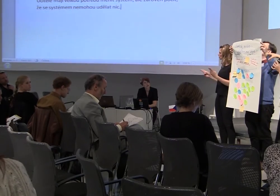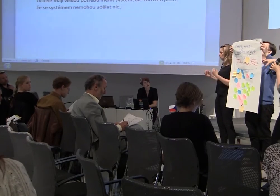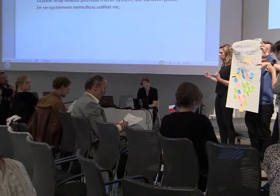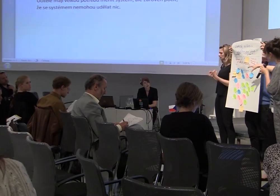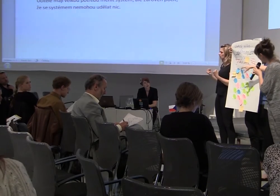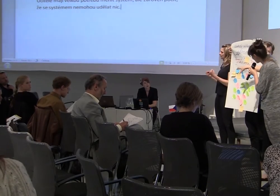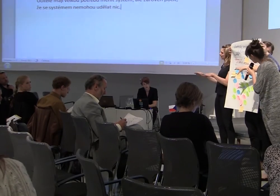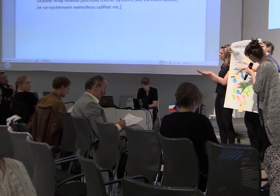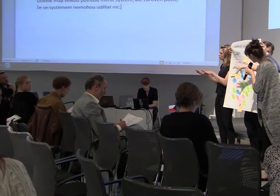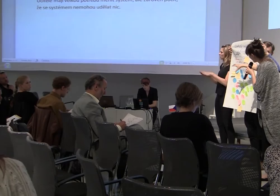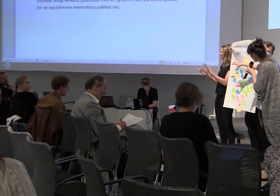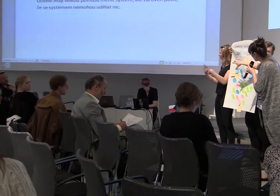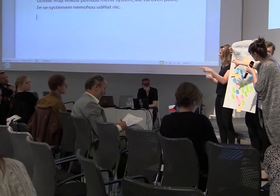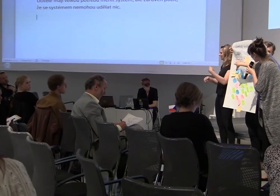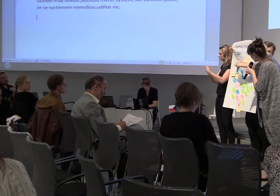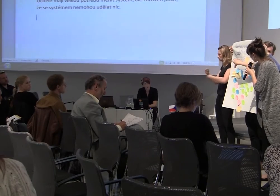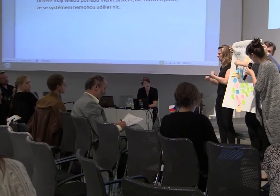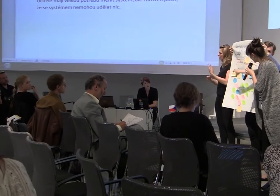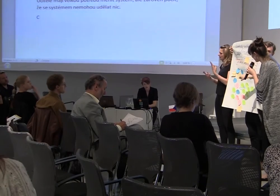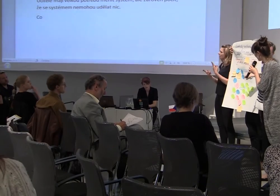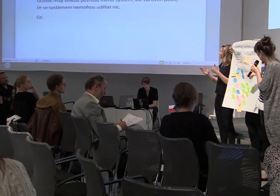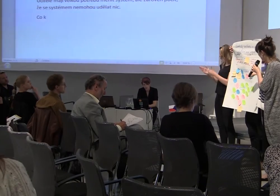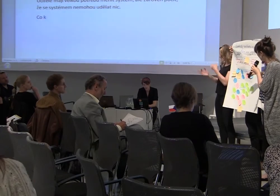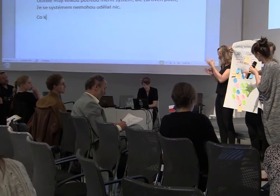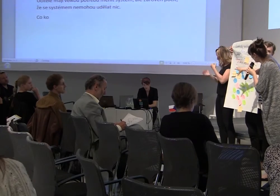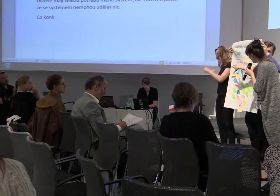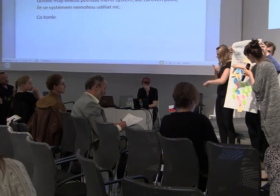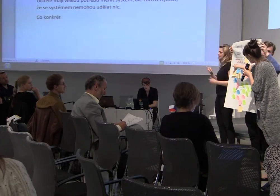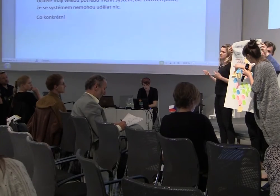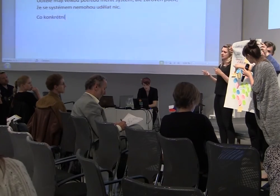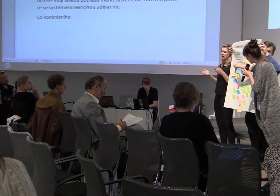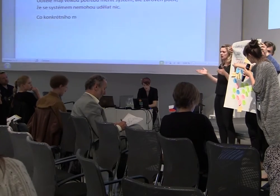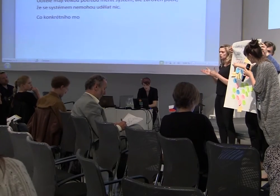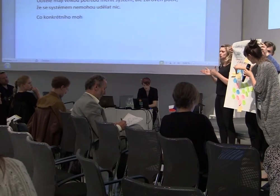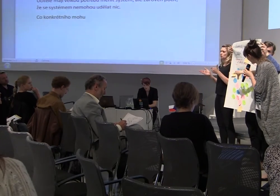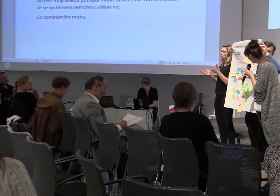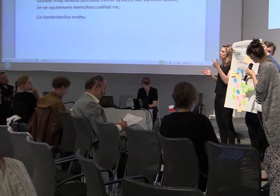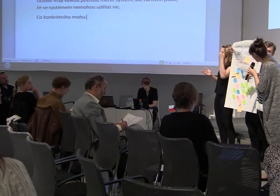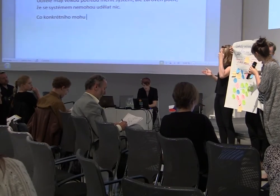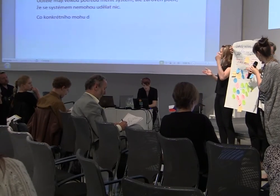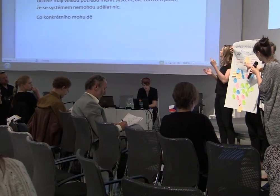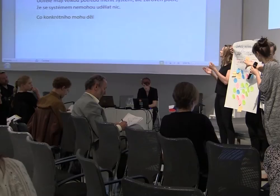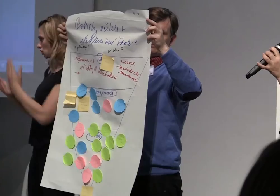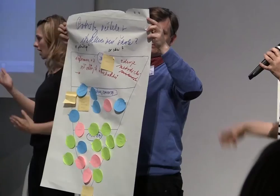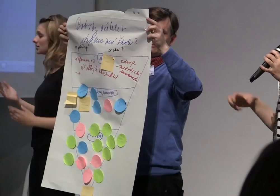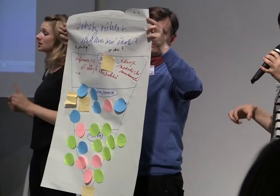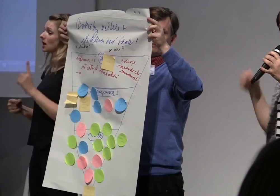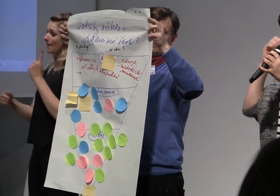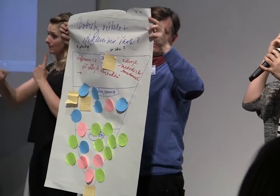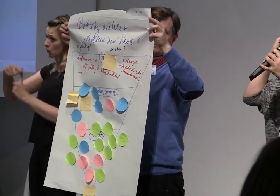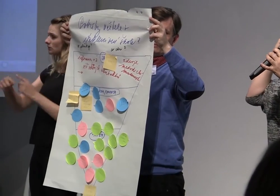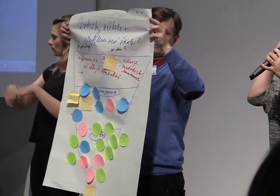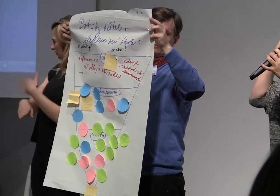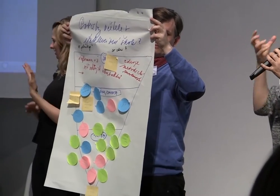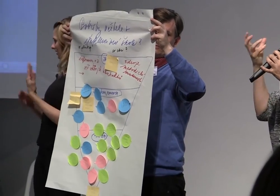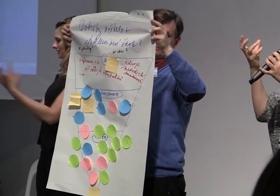znamená. Dopracovali jsme se tedy, že důležité jsou informace o žákovi, že potřebuji mít síť odborných kontaktů. Já jsem z toho